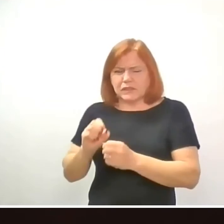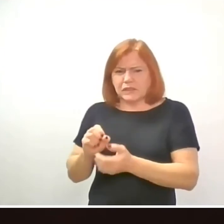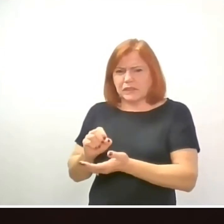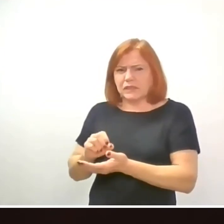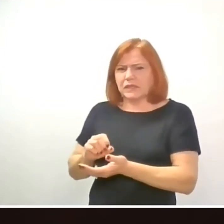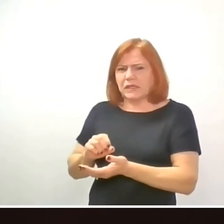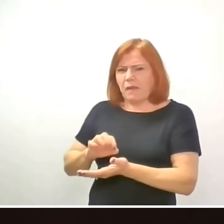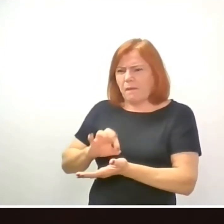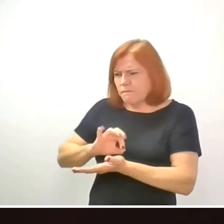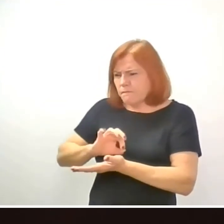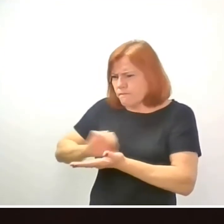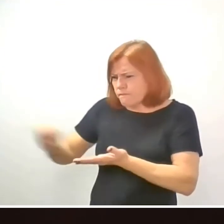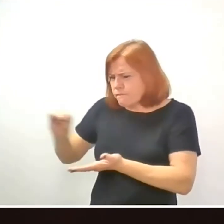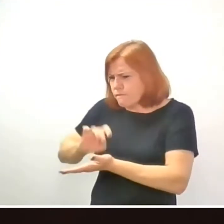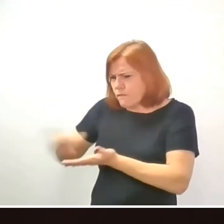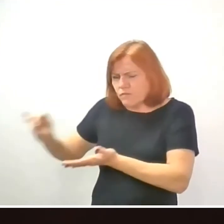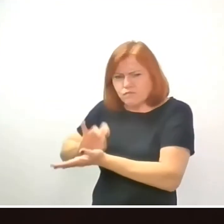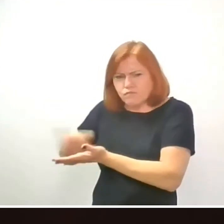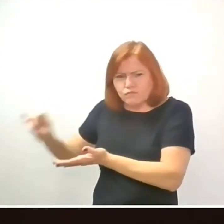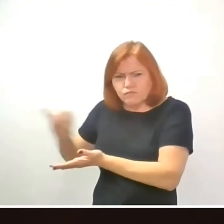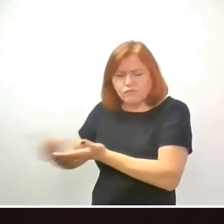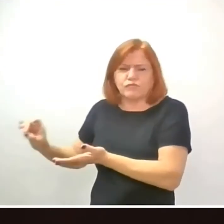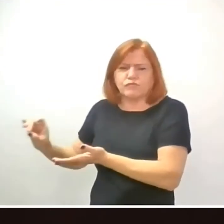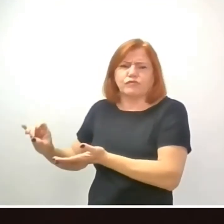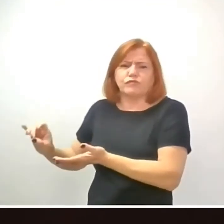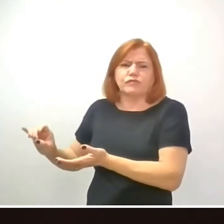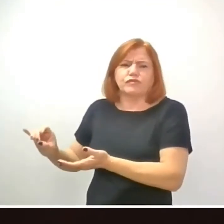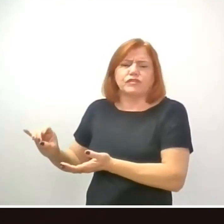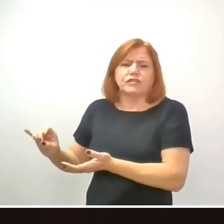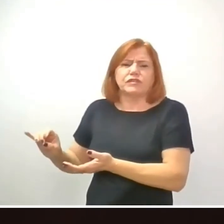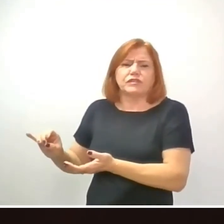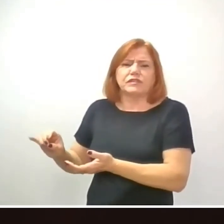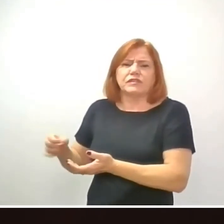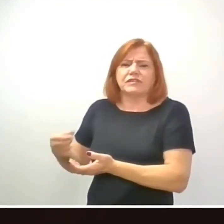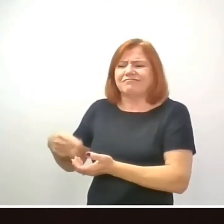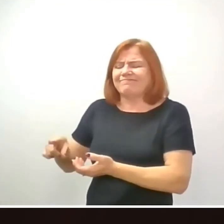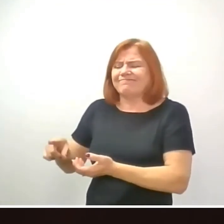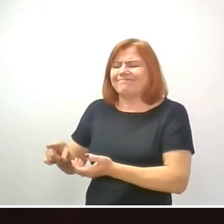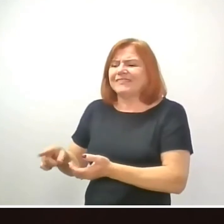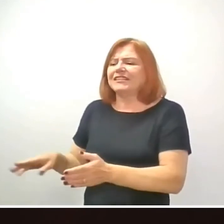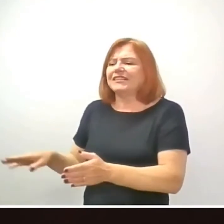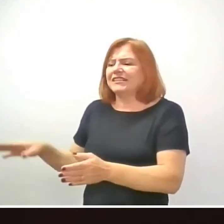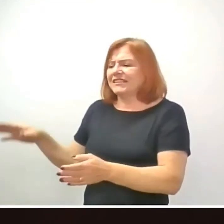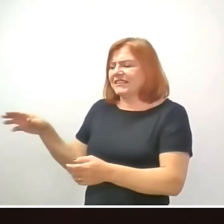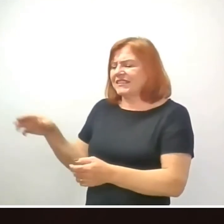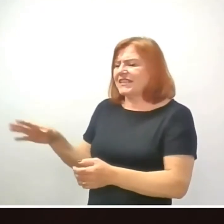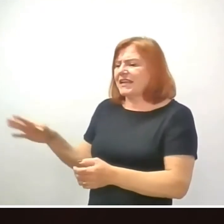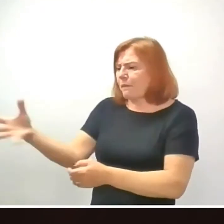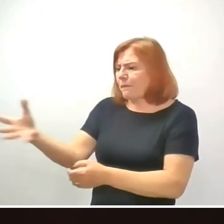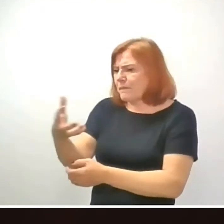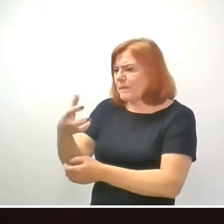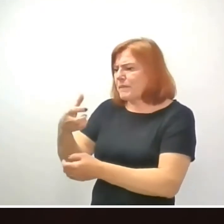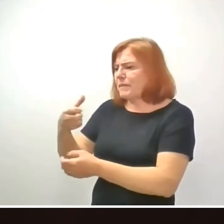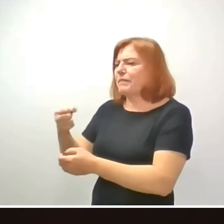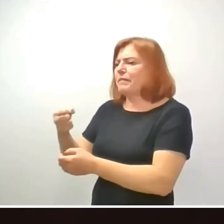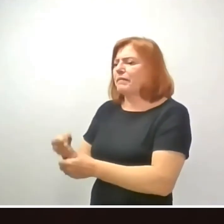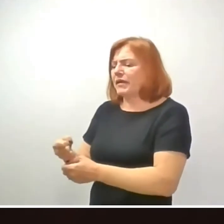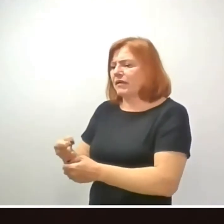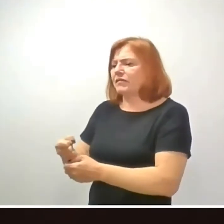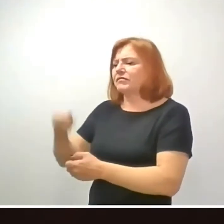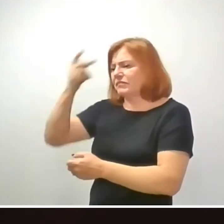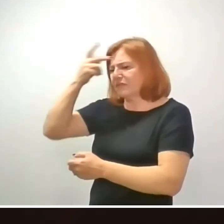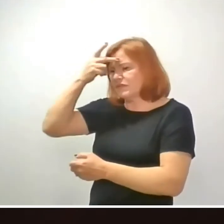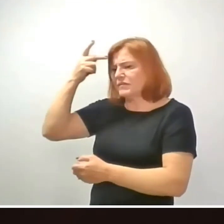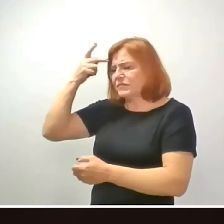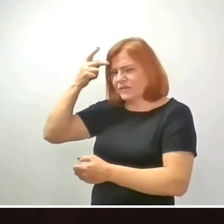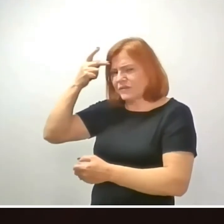Era terrível na época da Inquisição. Em novembro de 1229, um concílio realizado em Toulouse